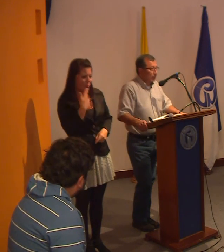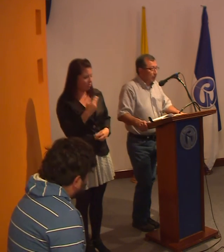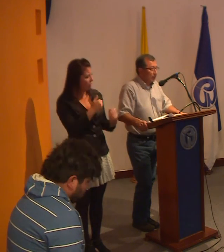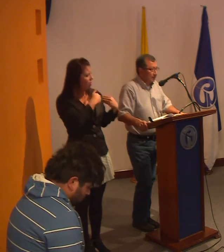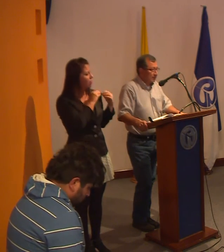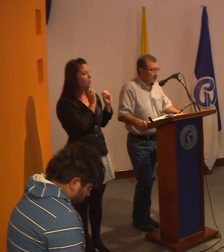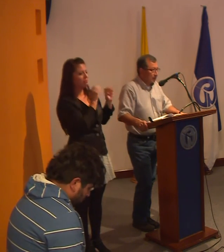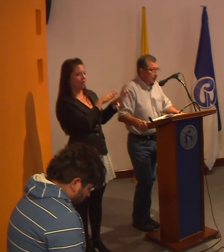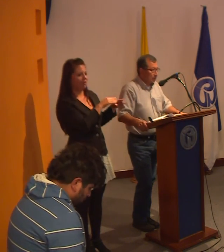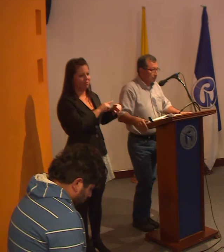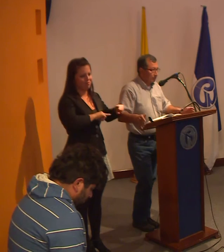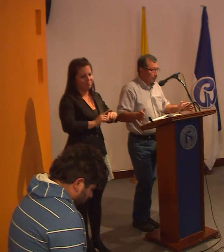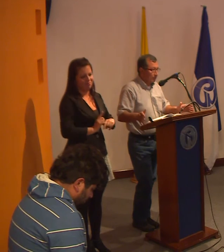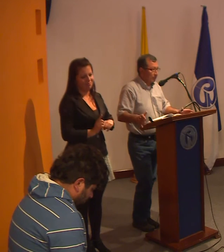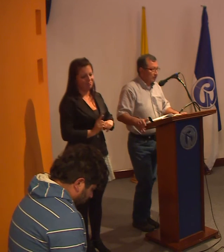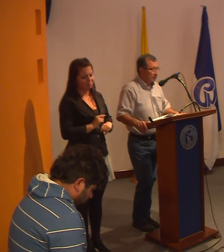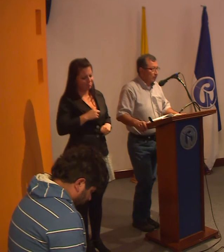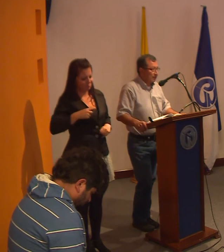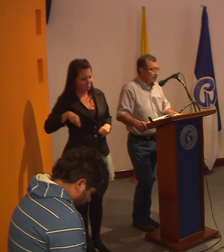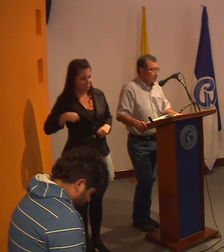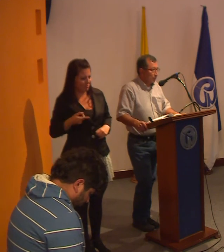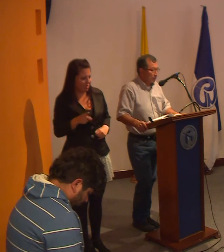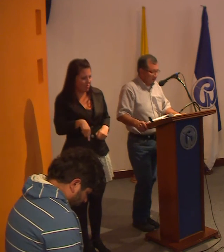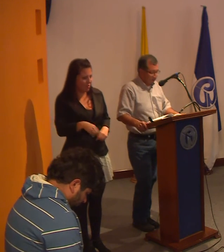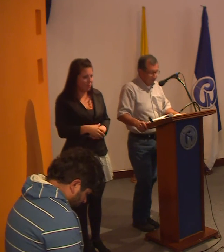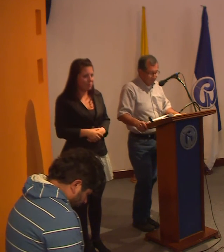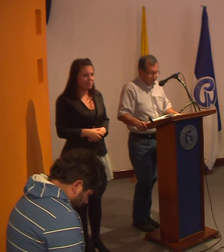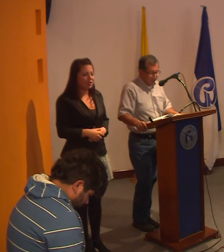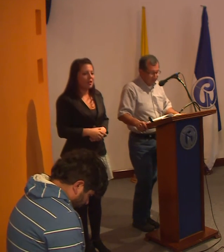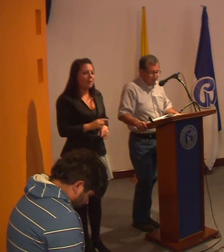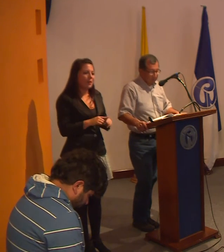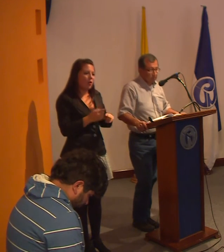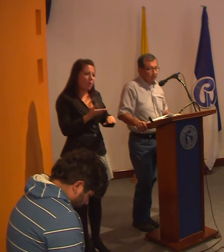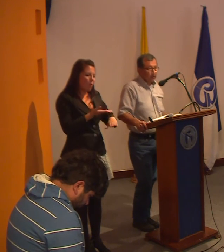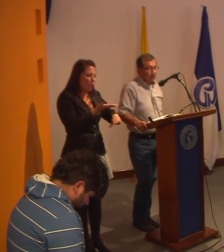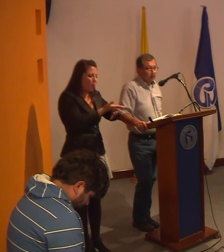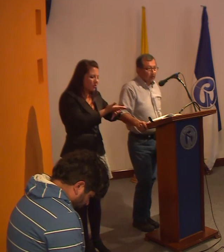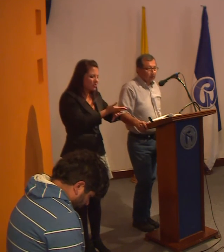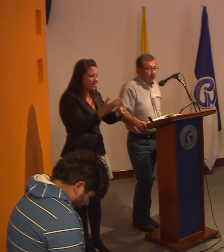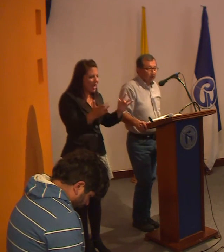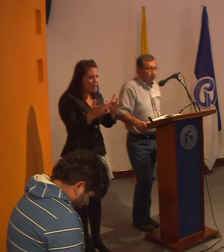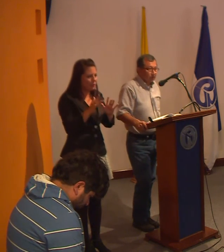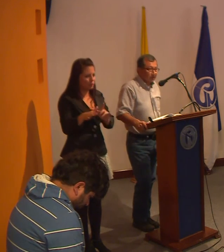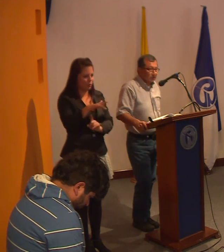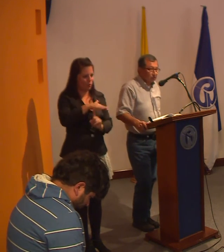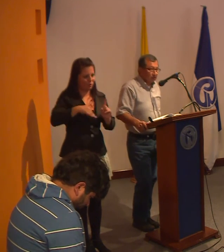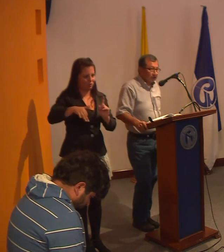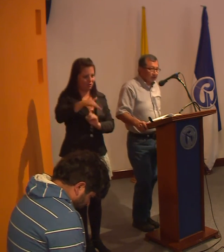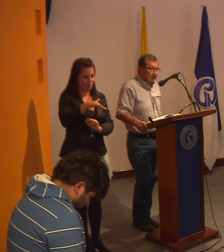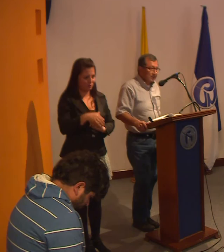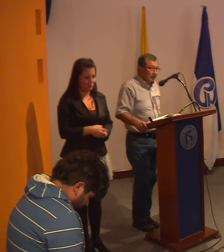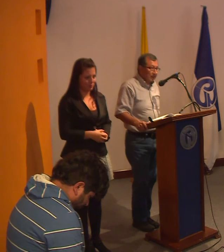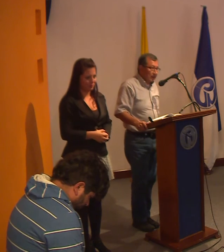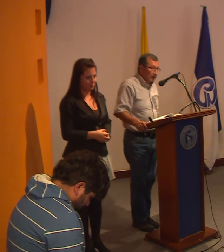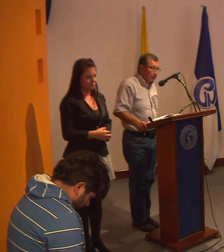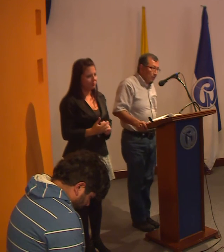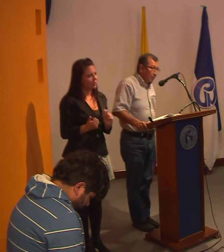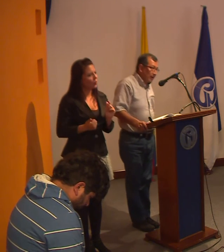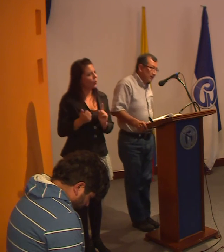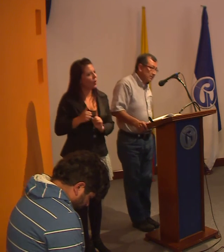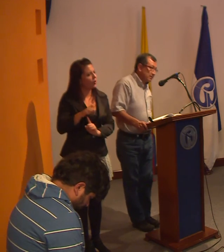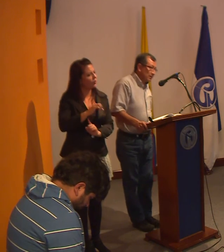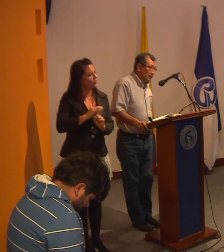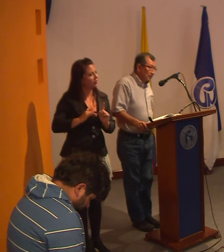Pero es necesario situar esas propuestas en un contexto, y el contexto es el